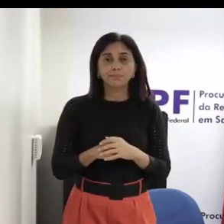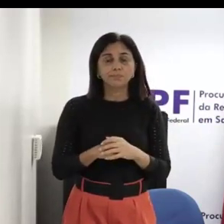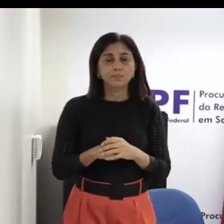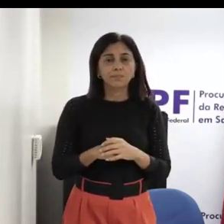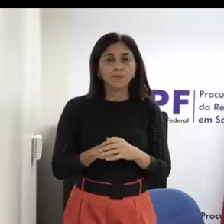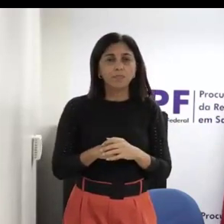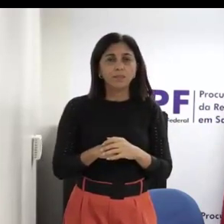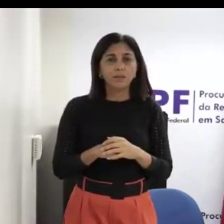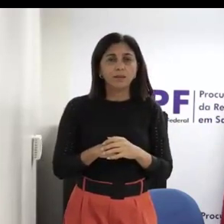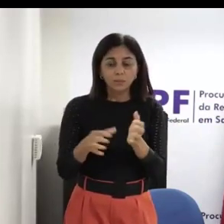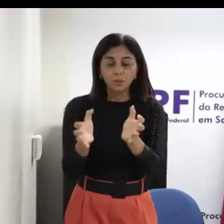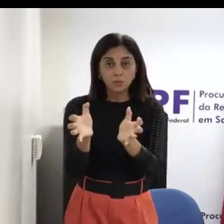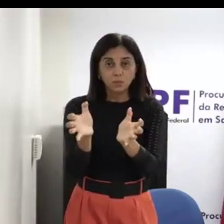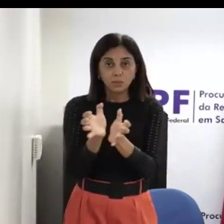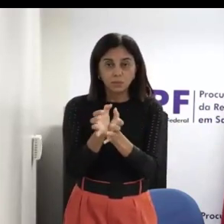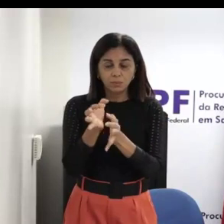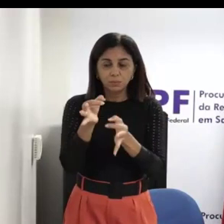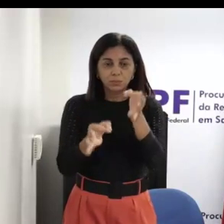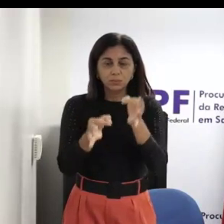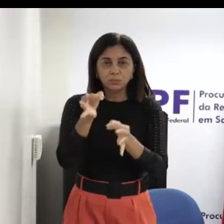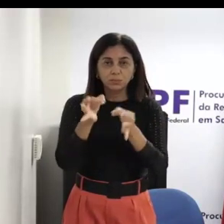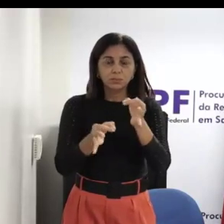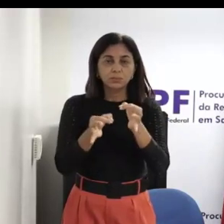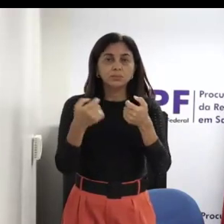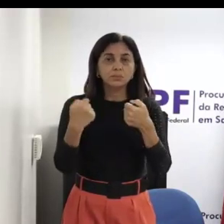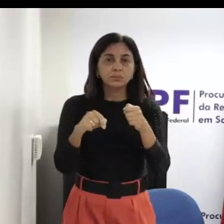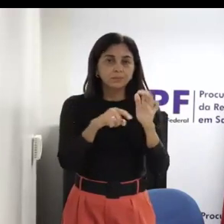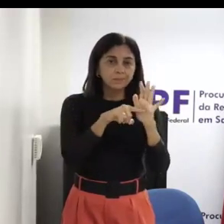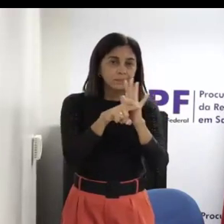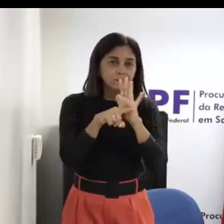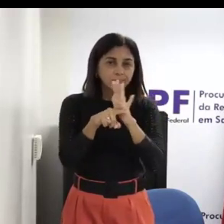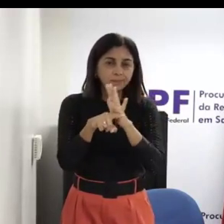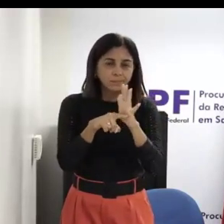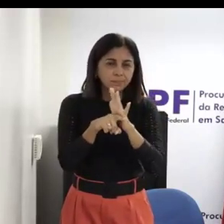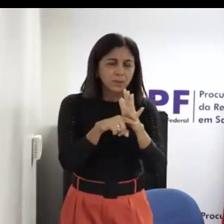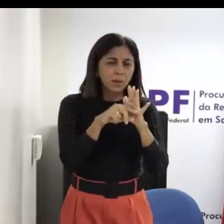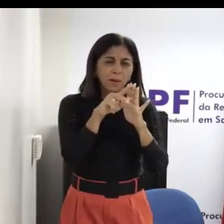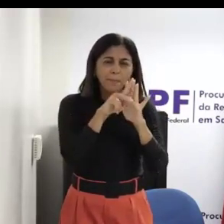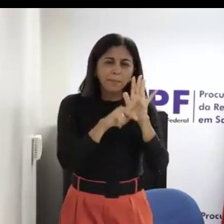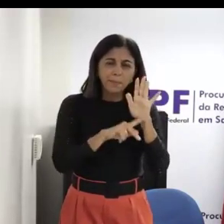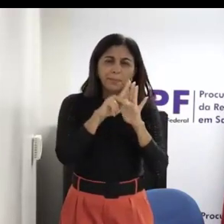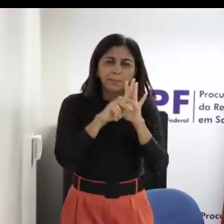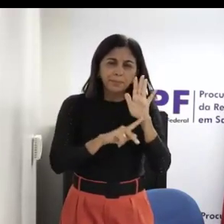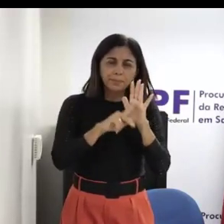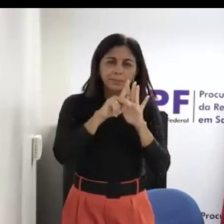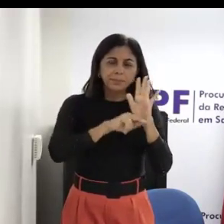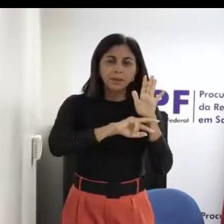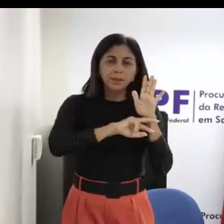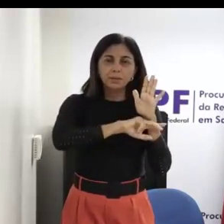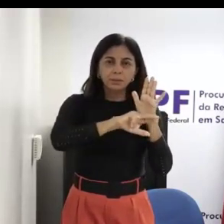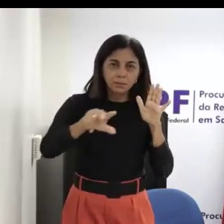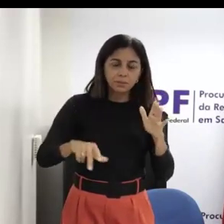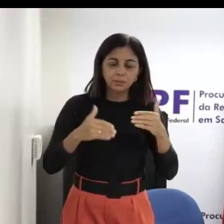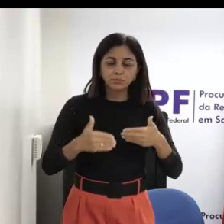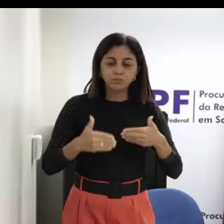sobretudo do Legislativo que eh eu não sei a quantidade de projetos de lei que NS temos no no Congresso Nacional